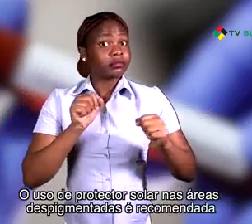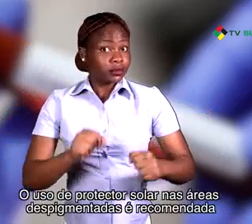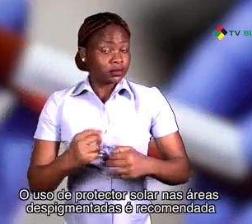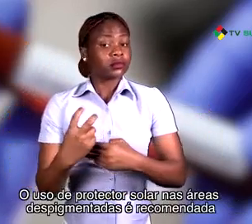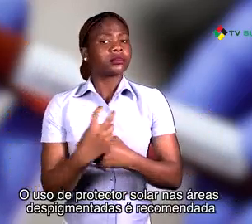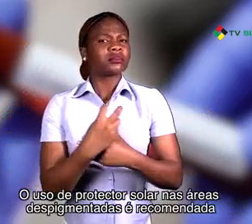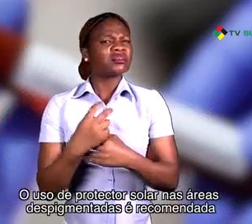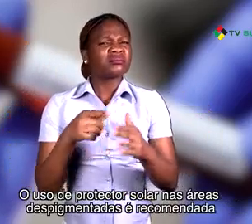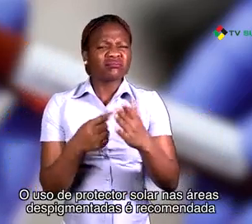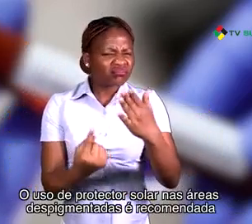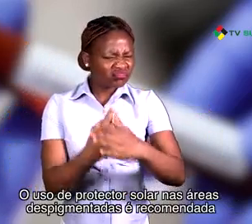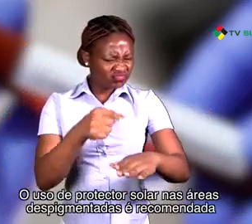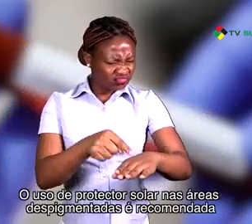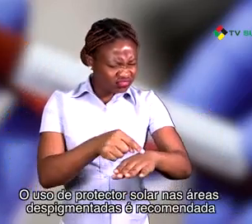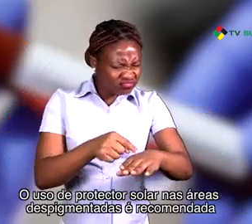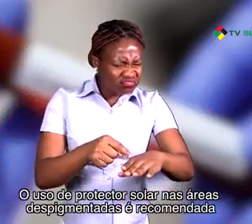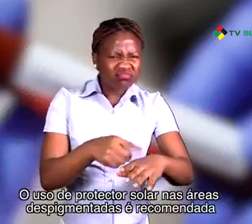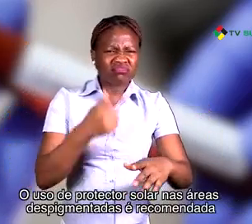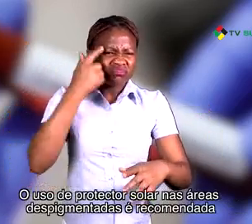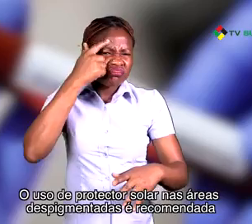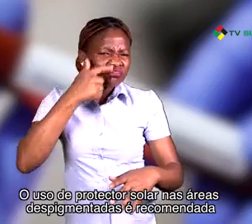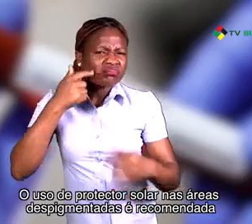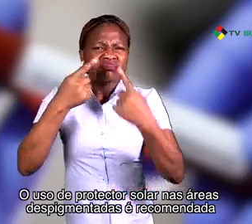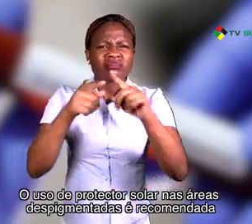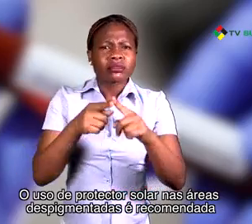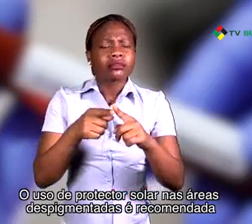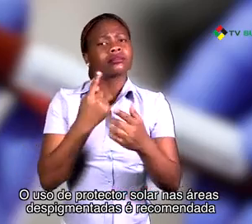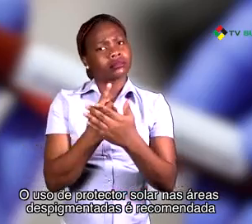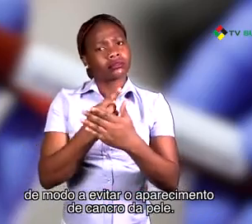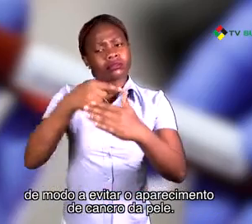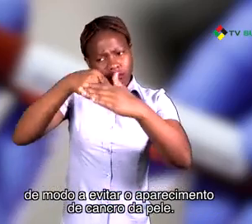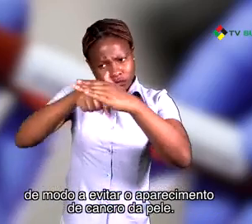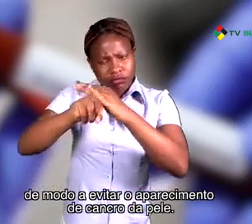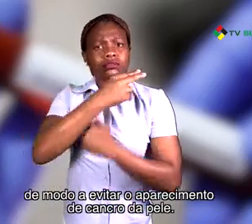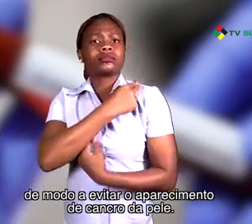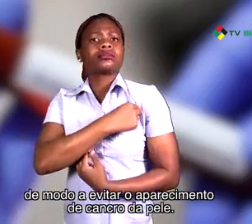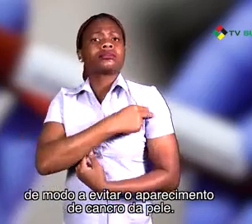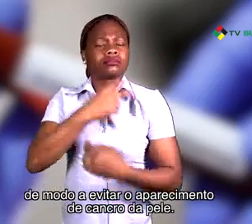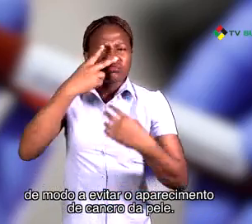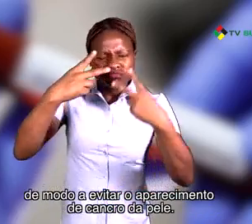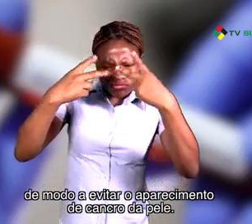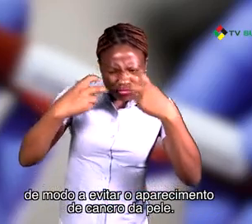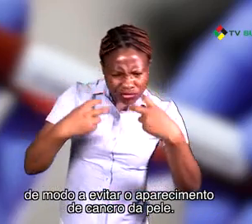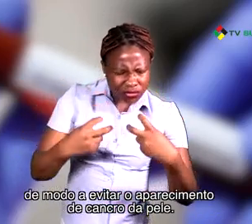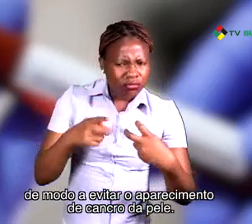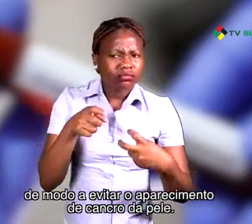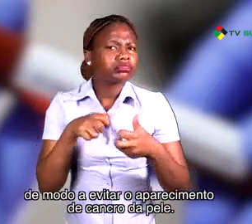O uso de protetor solar nas áreas despigmentadas é recomendada de modo a evitar o aparecimento de cancro da pele.